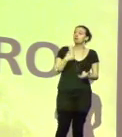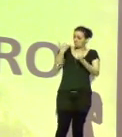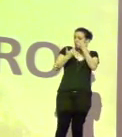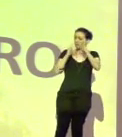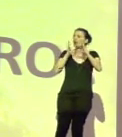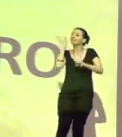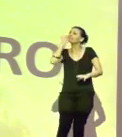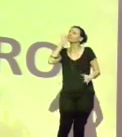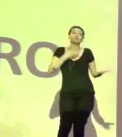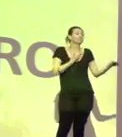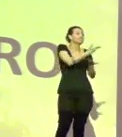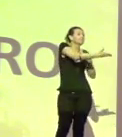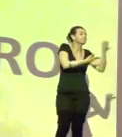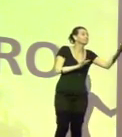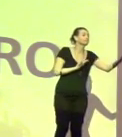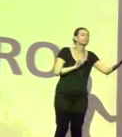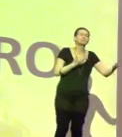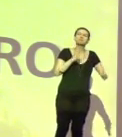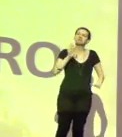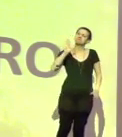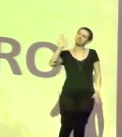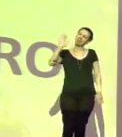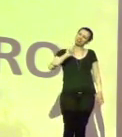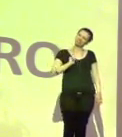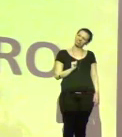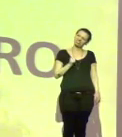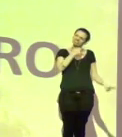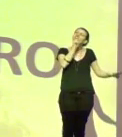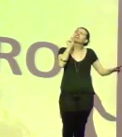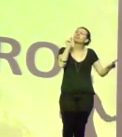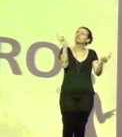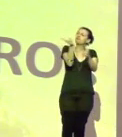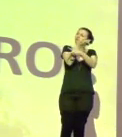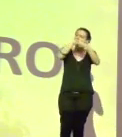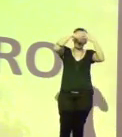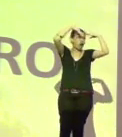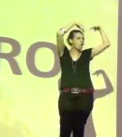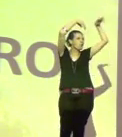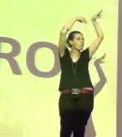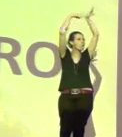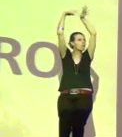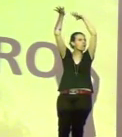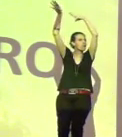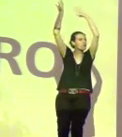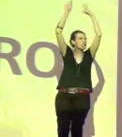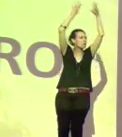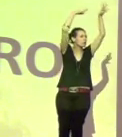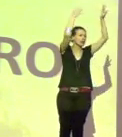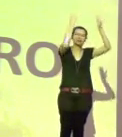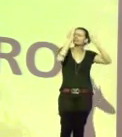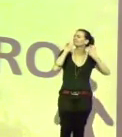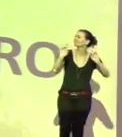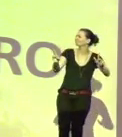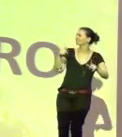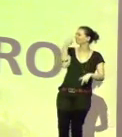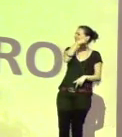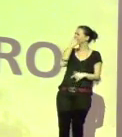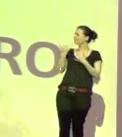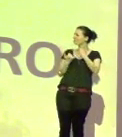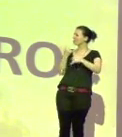menino diferente, mas nós brincamos de bola, foi legal. Mas o cabelo dele é todo esvoaçado e o